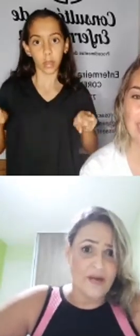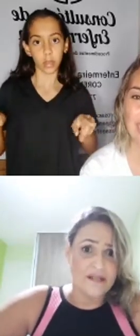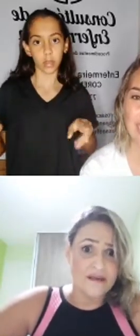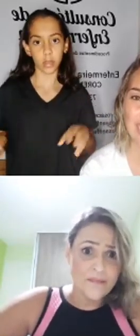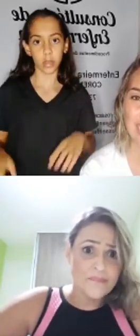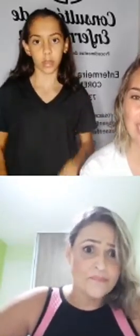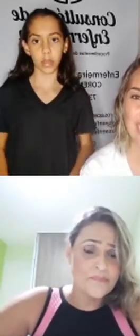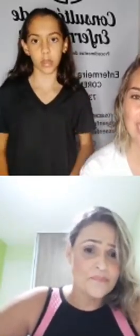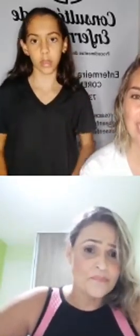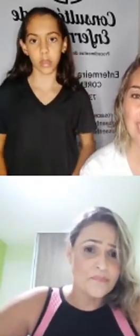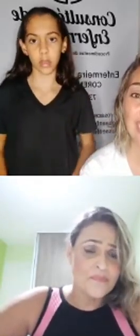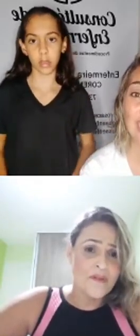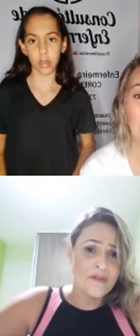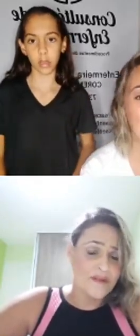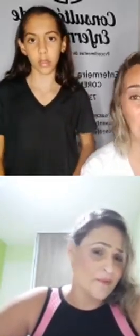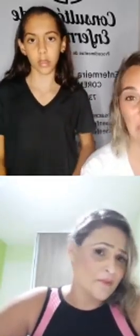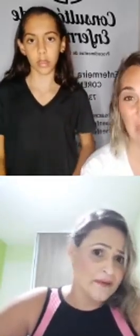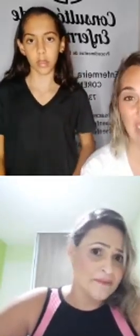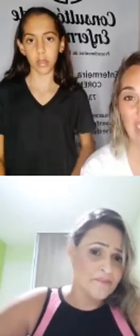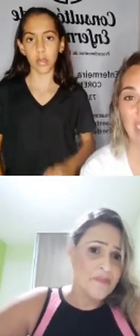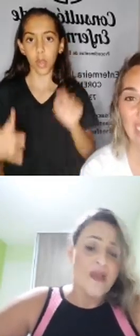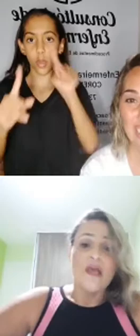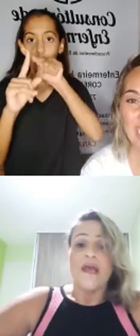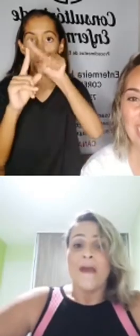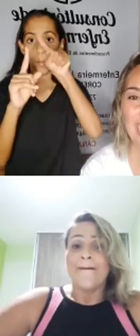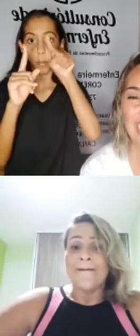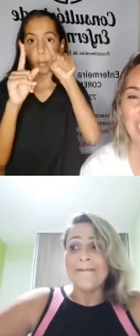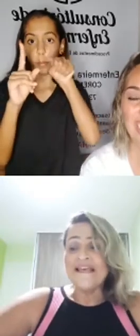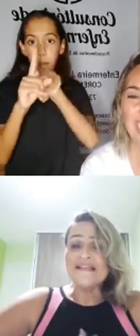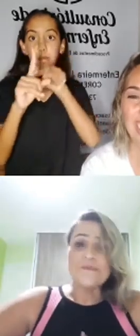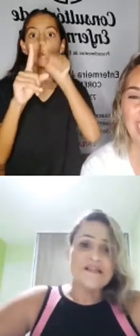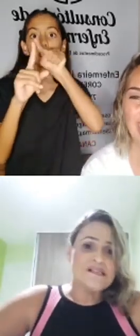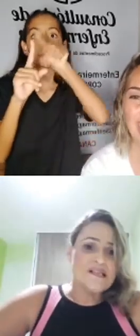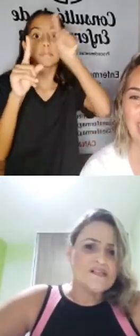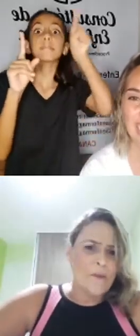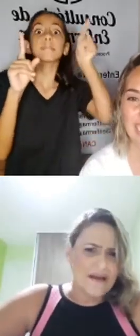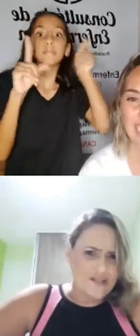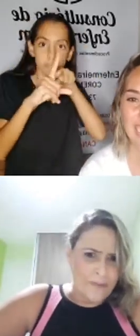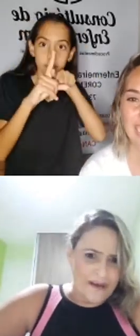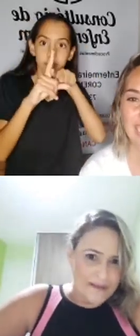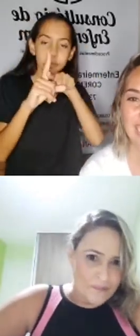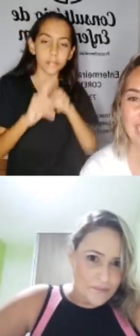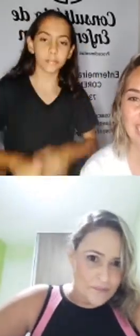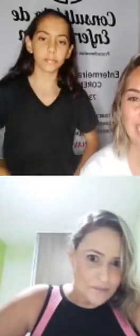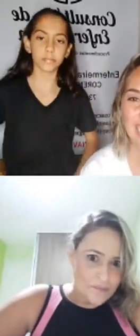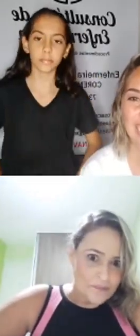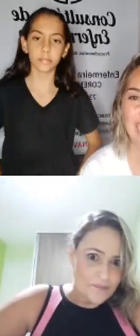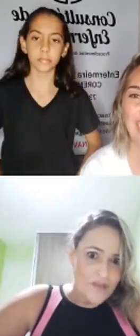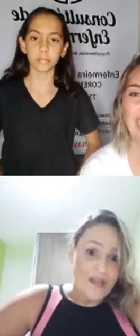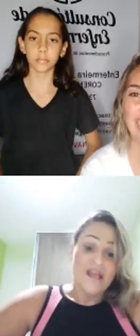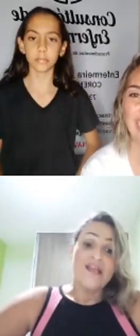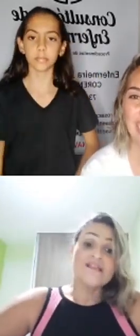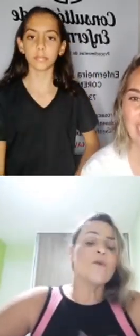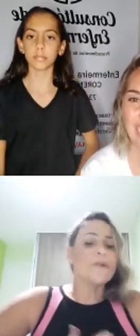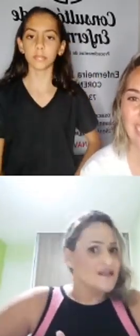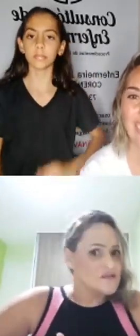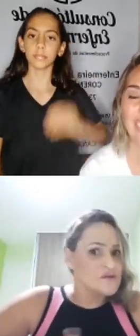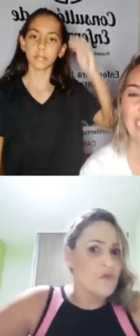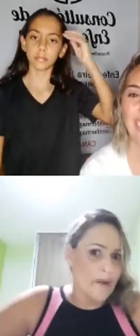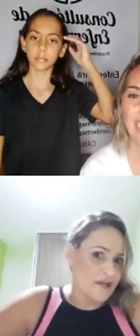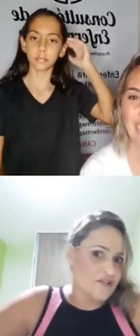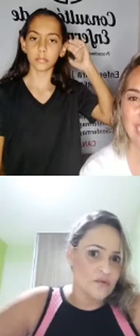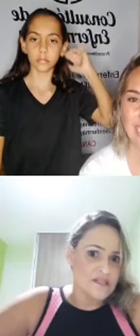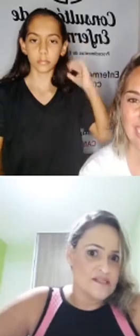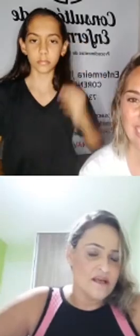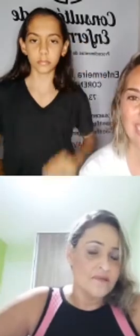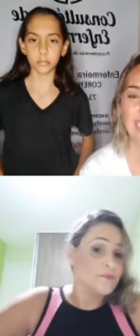na barriga da mamãe, minhas pacientes vão parar de parir, e as complicações vão